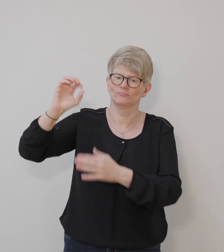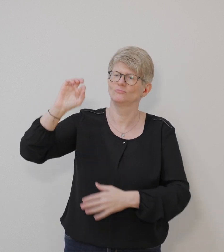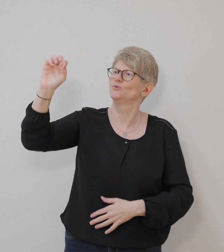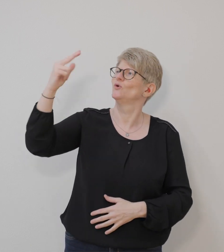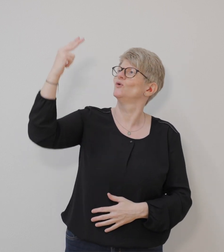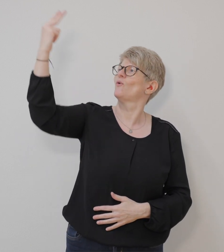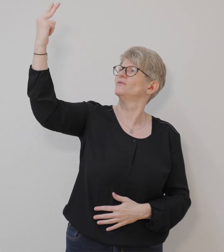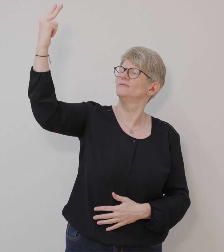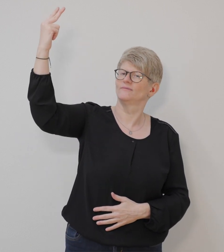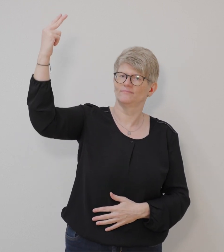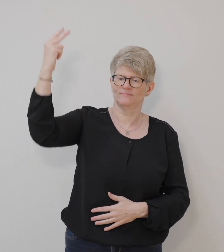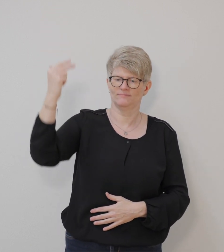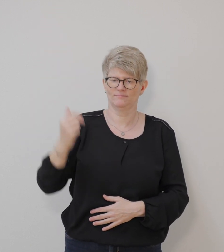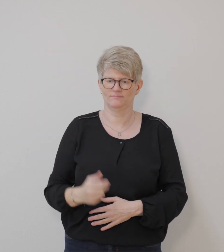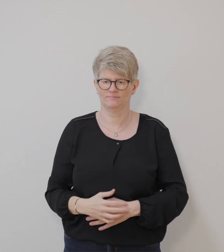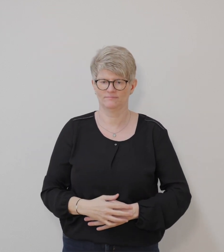in die offenen Arme Gottes.